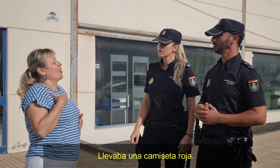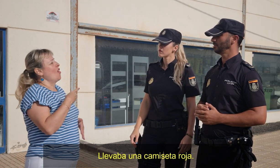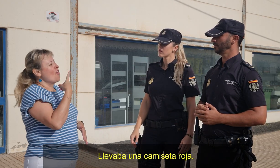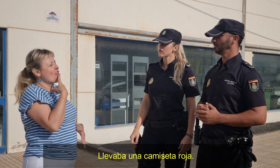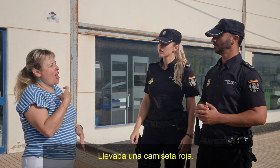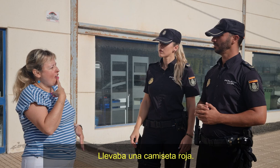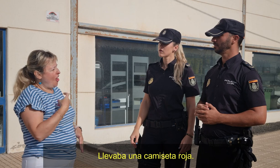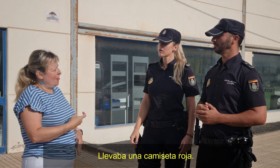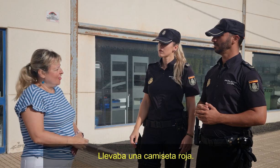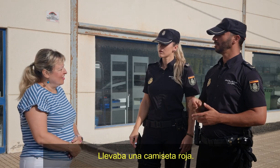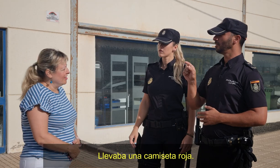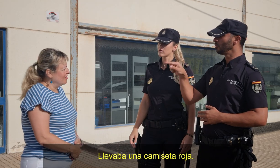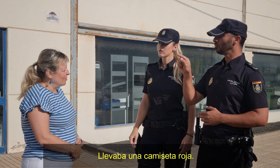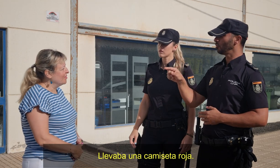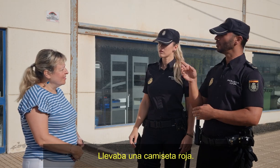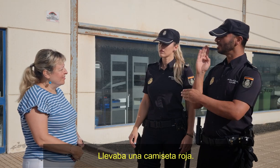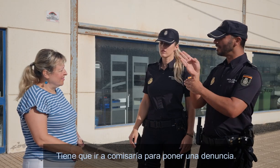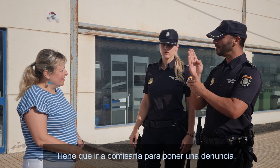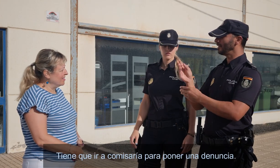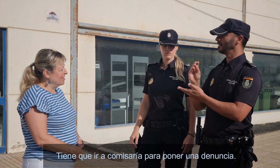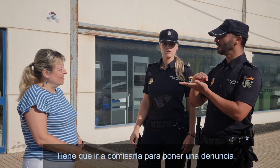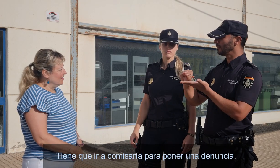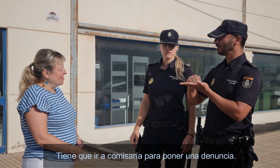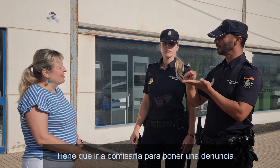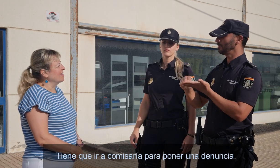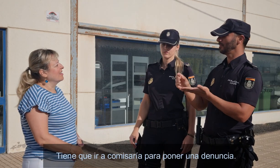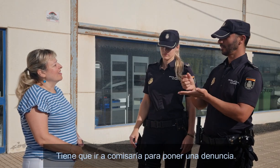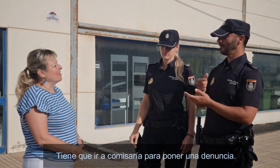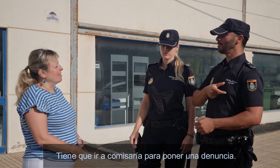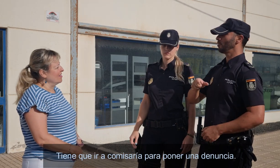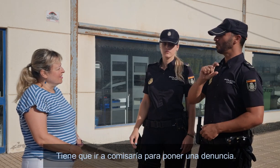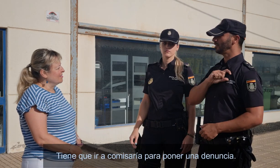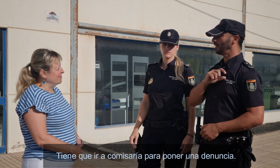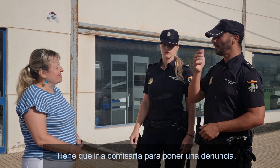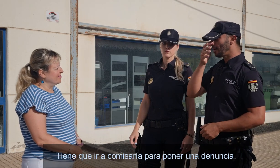camiseta roja. Tiene que ir a comisaría para poner una denuncia.